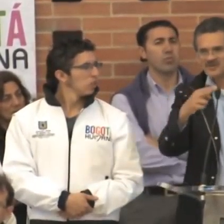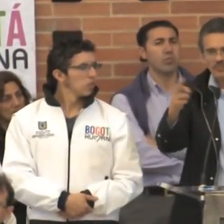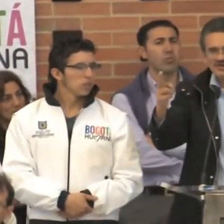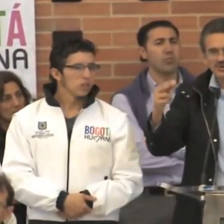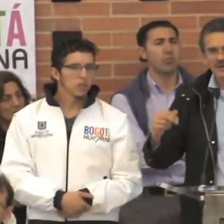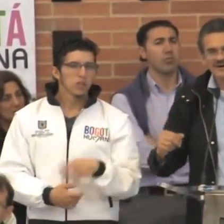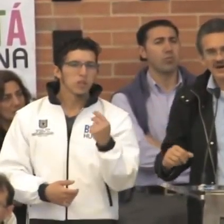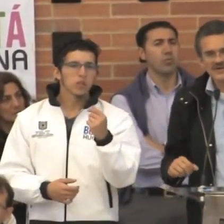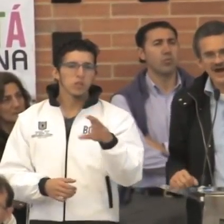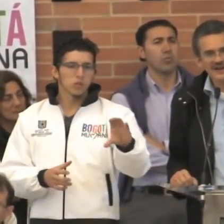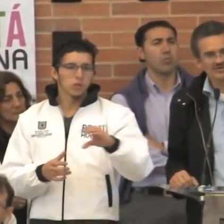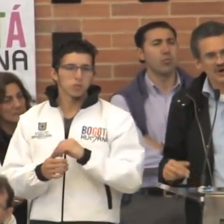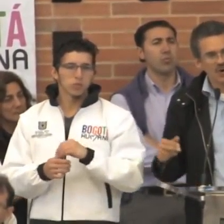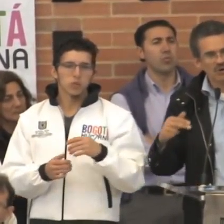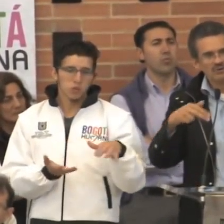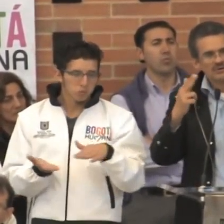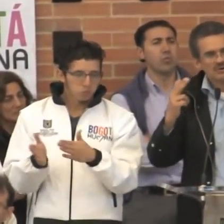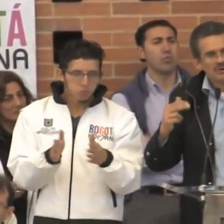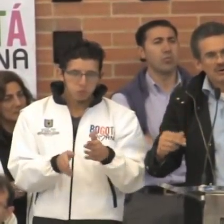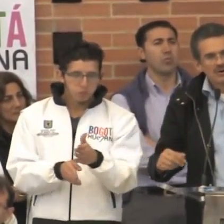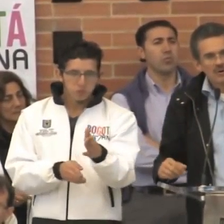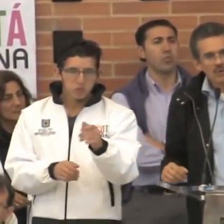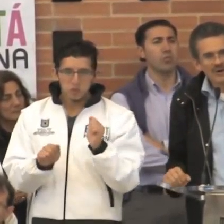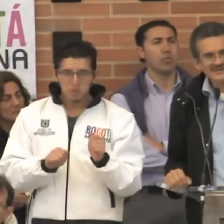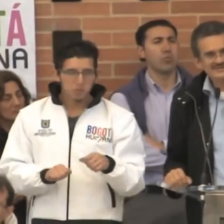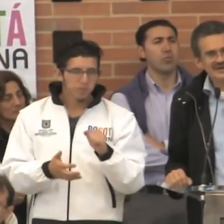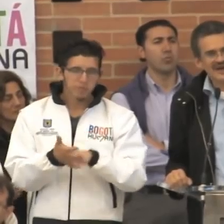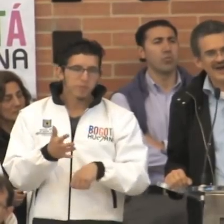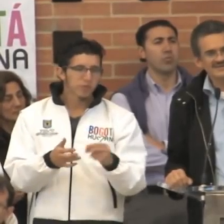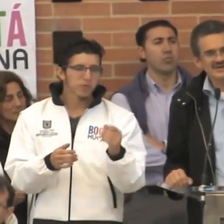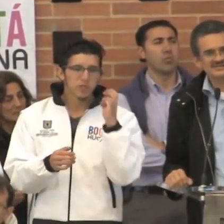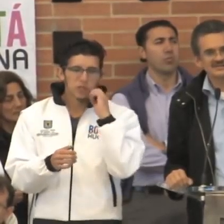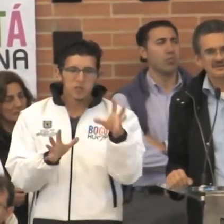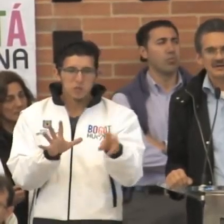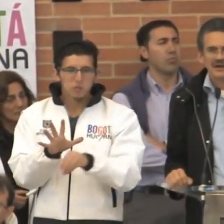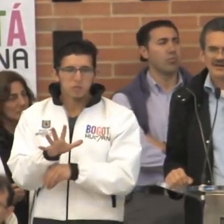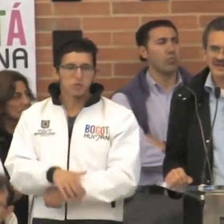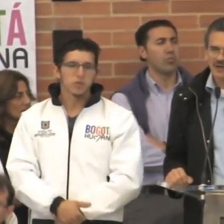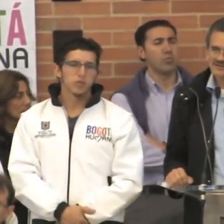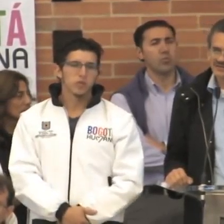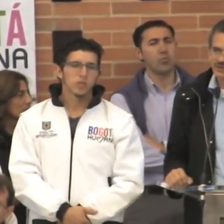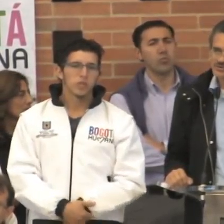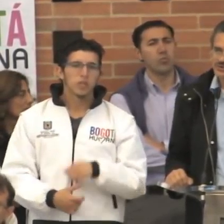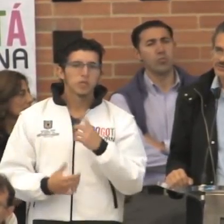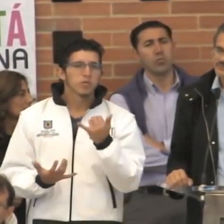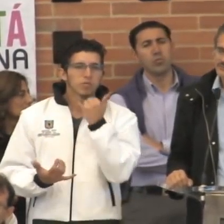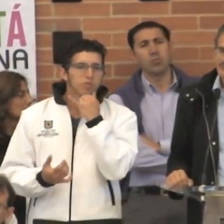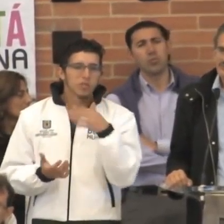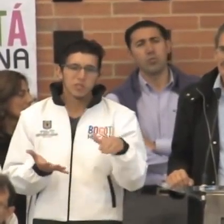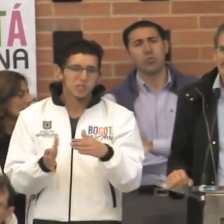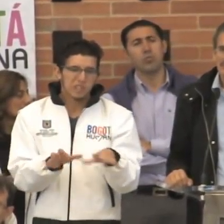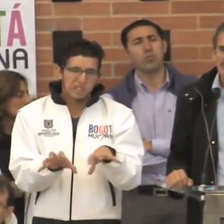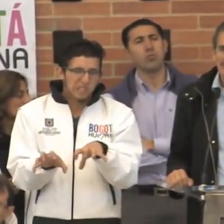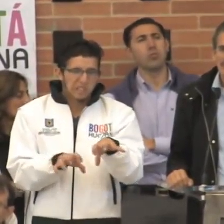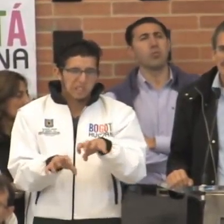saqueó el presupuesto de la malla vial y nos dejó unas calles en estado desastroso.